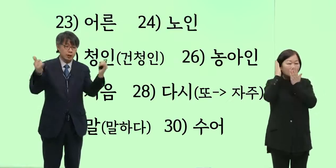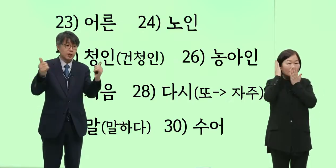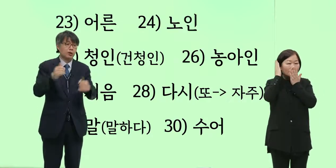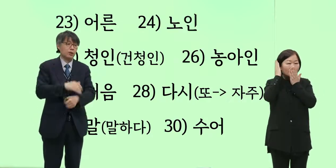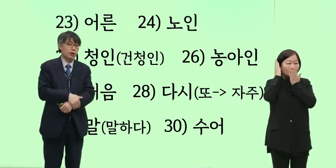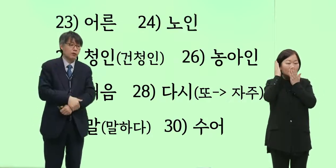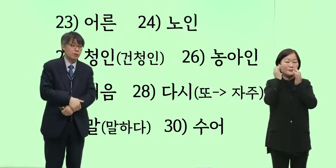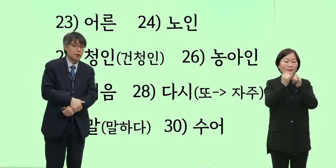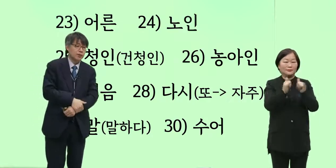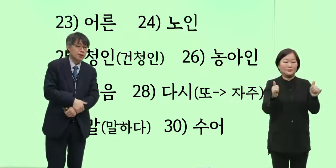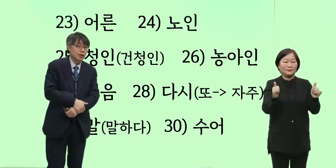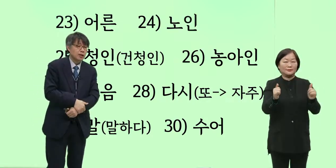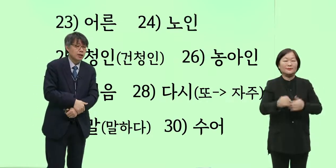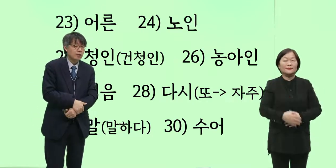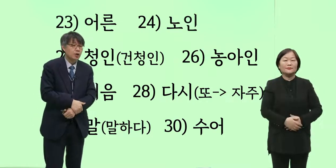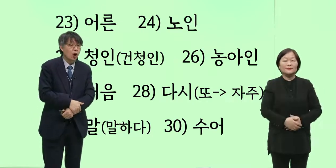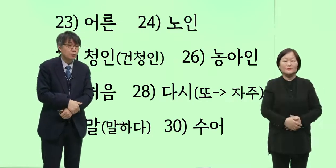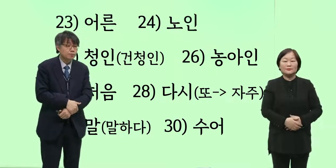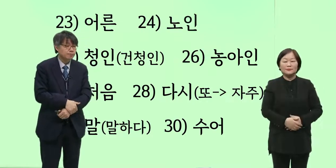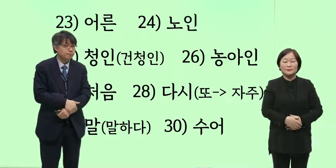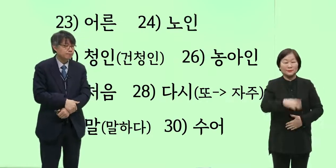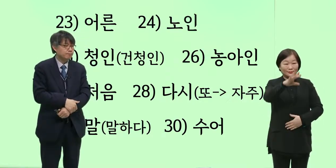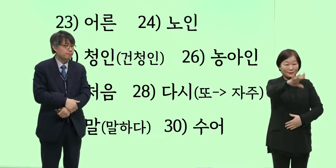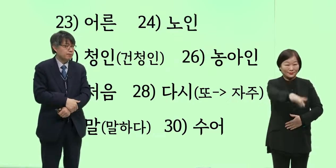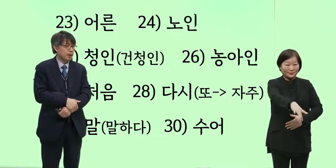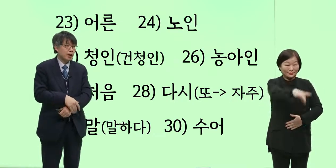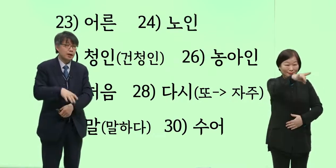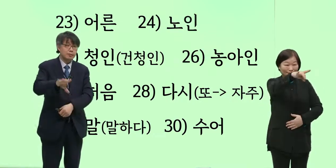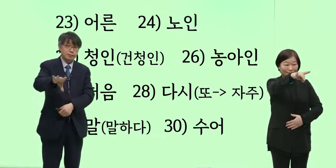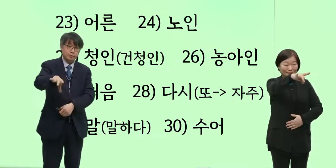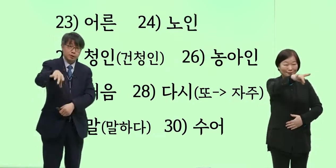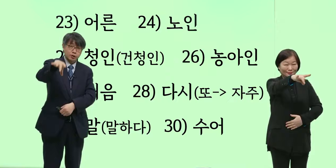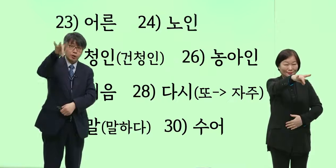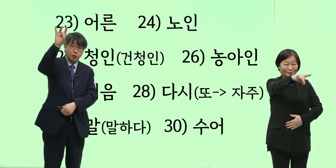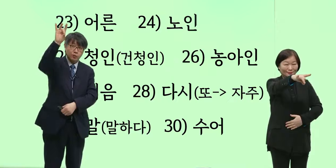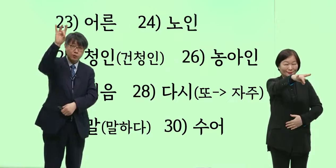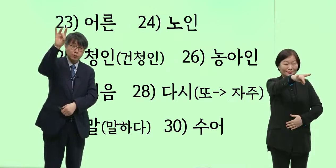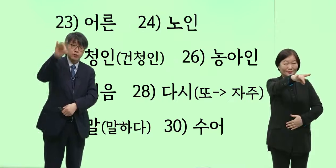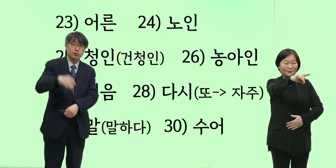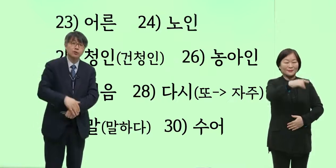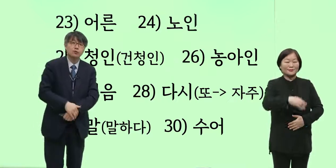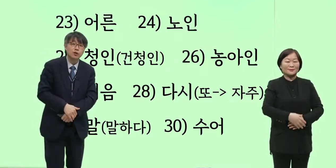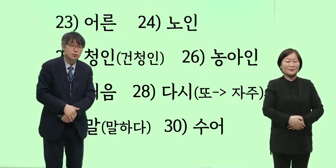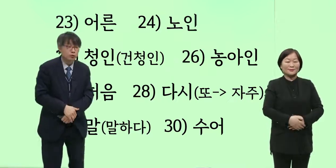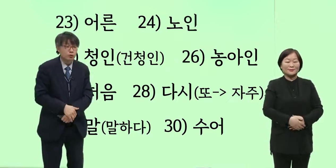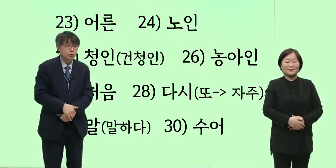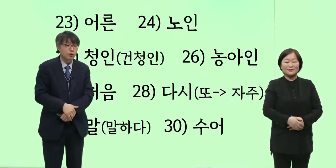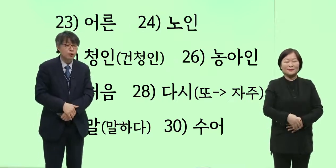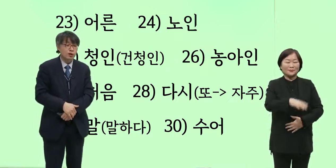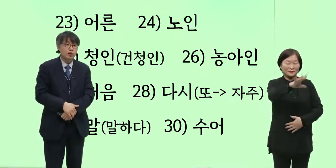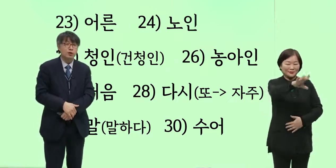이렇게 표현하기도 합니다. 그 다음에 처음. 자, 처음. 이제 여러분들 수호 배우시는 게